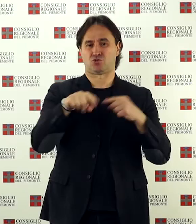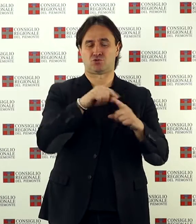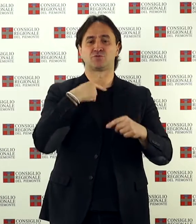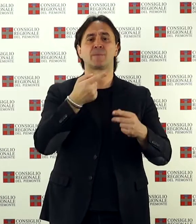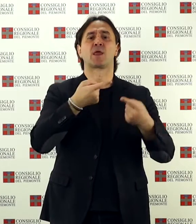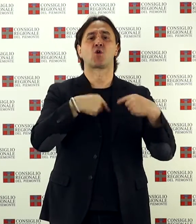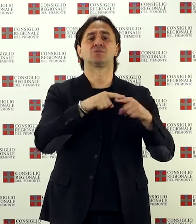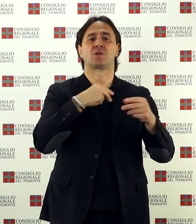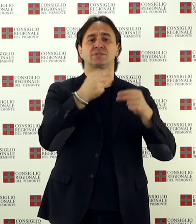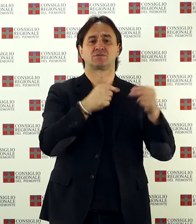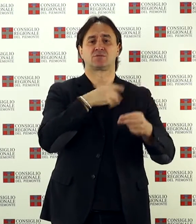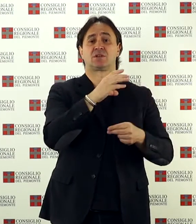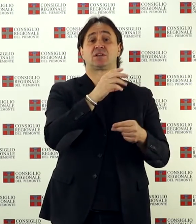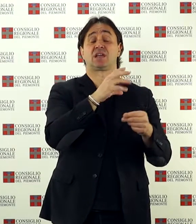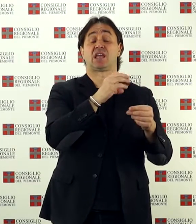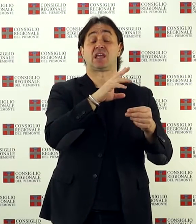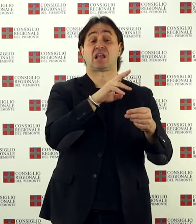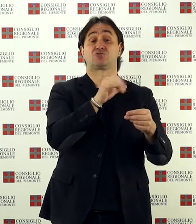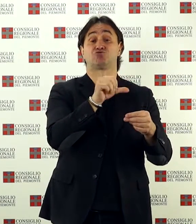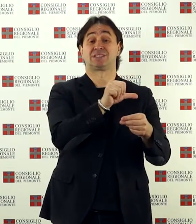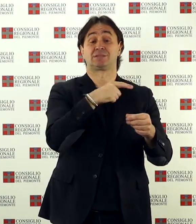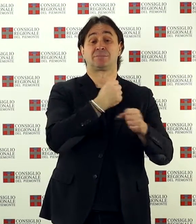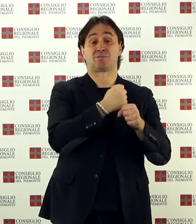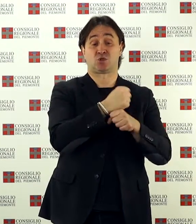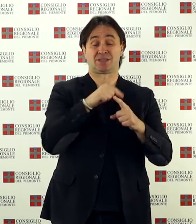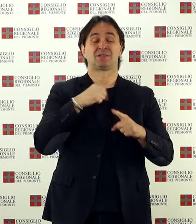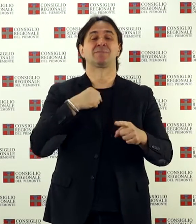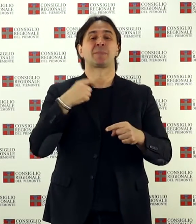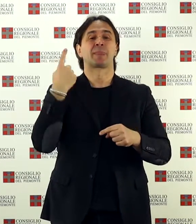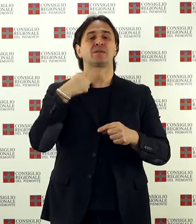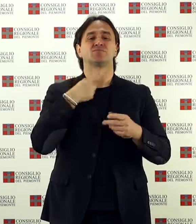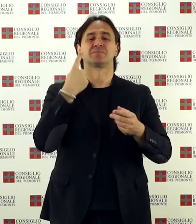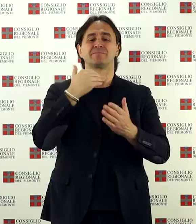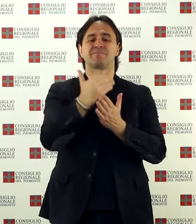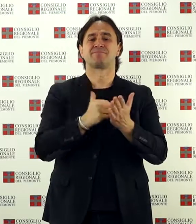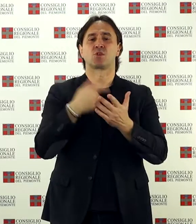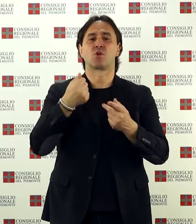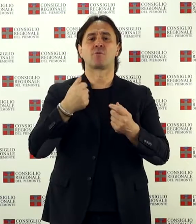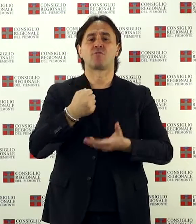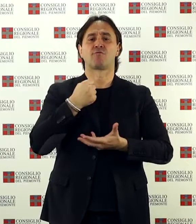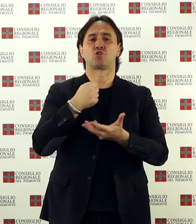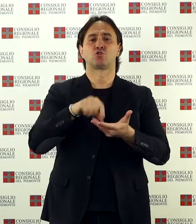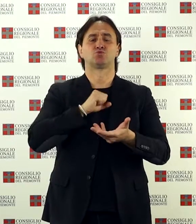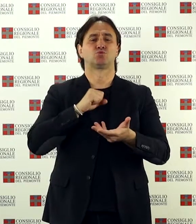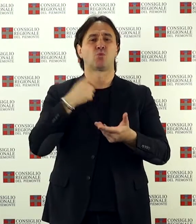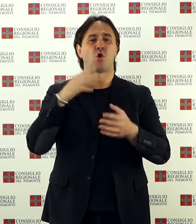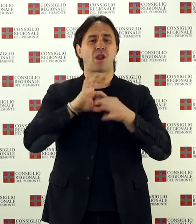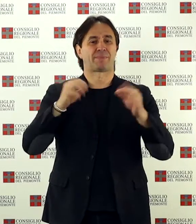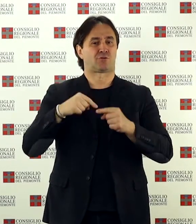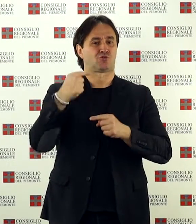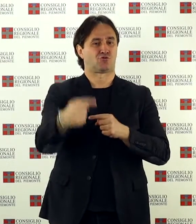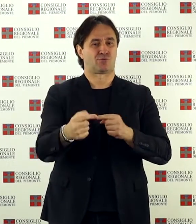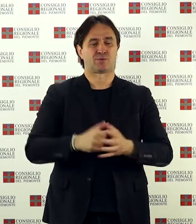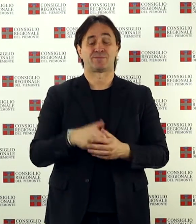di amministrazione di SCR Piemonte e della Fondazione 20 Marzo sullo stato di attuazione della gestione dei fondi post-olimpici.